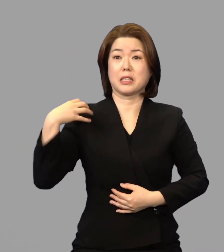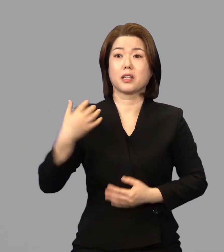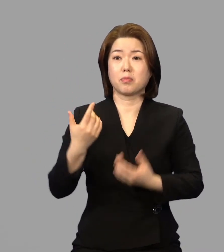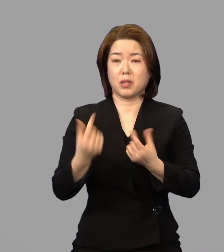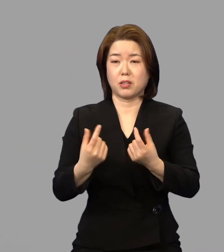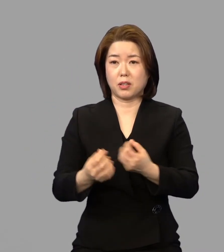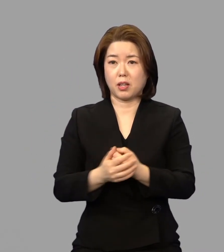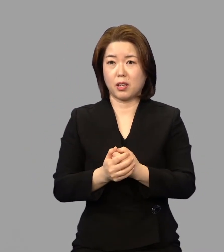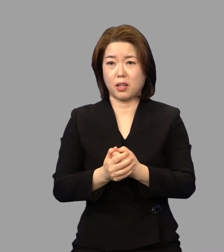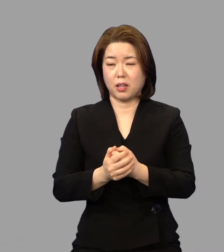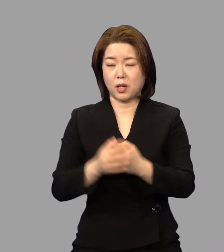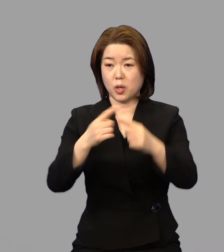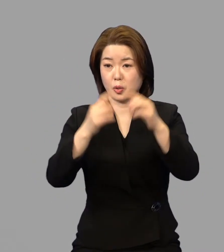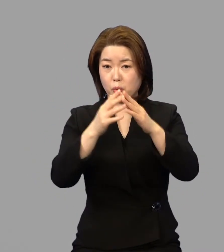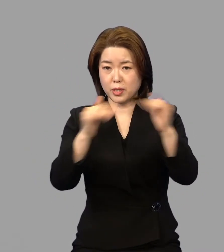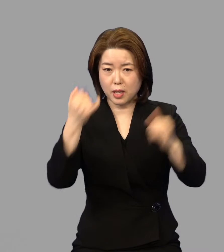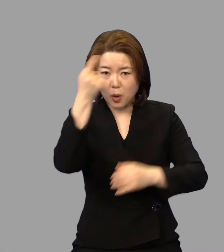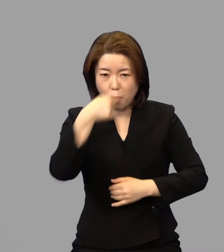교인들 얼굴 표정 하나,